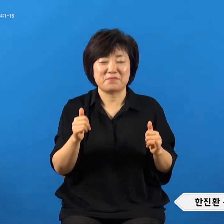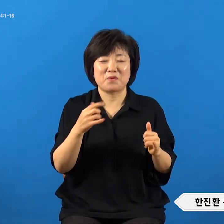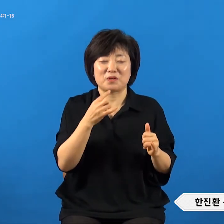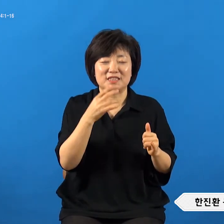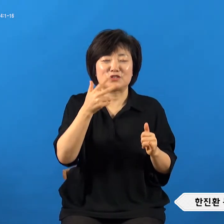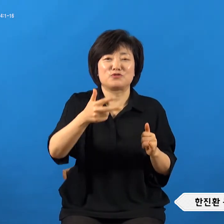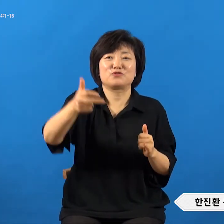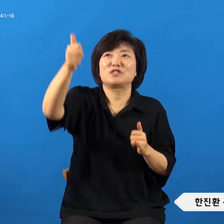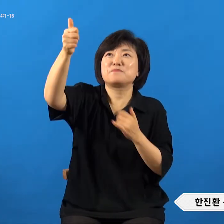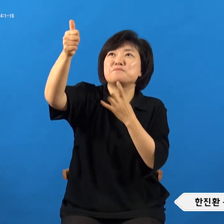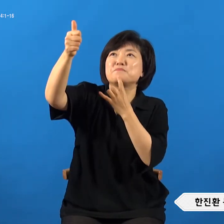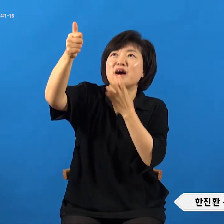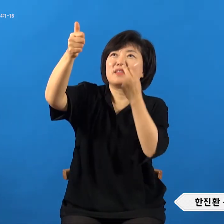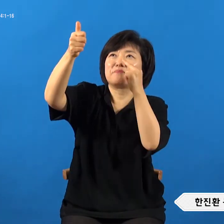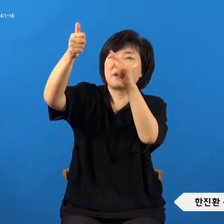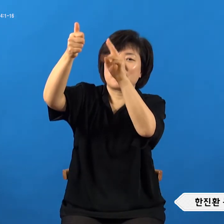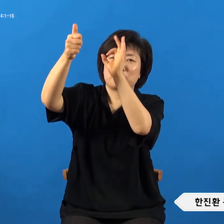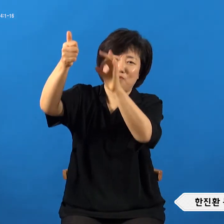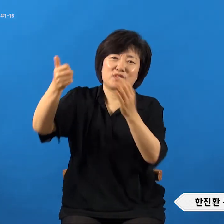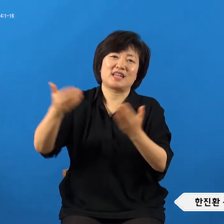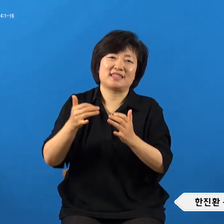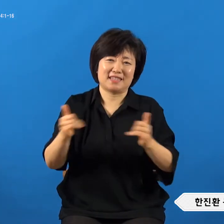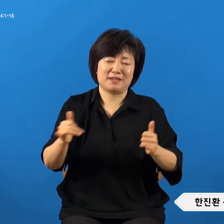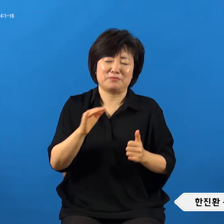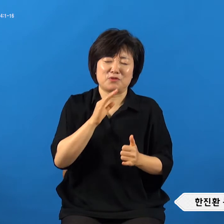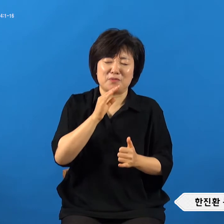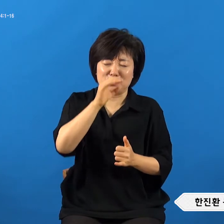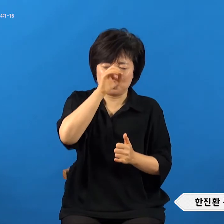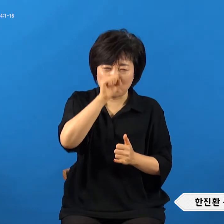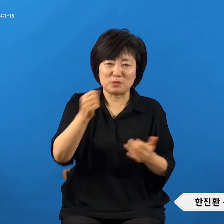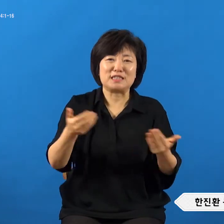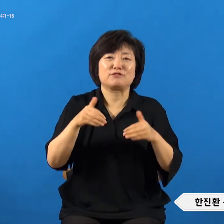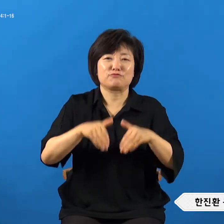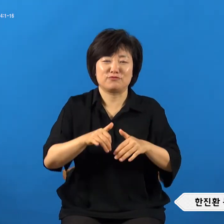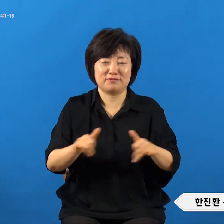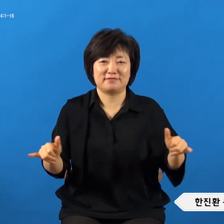바로 주님만 바라보고 일하는 사람입니다. 좋은 일꾼이죠.